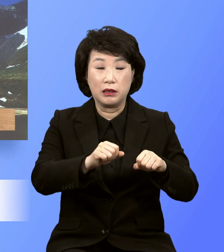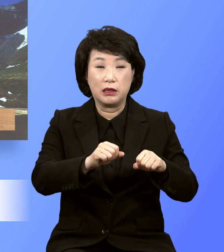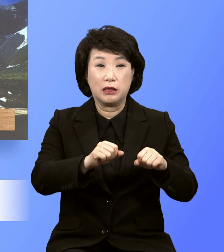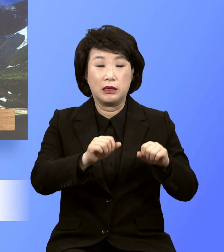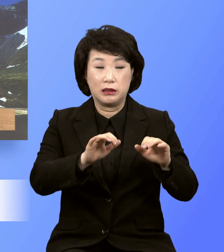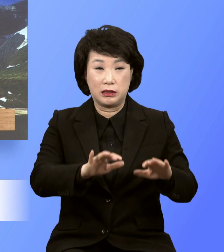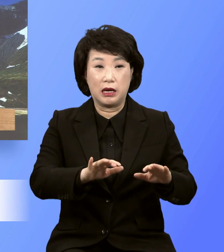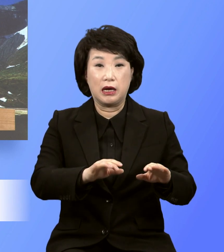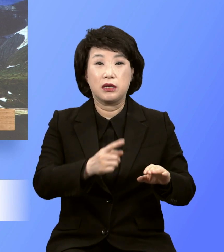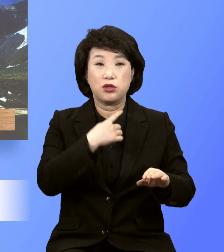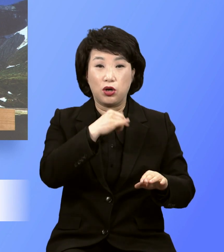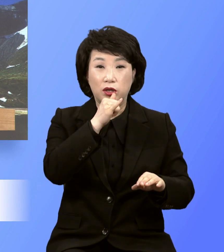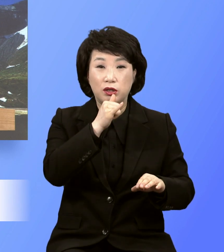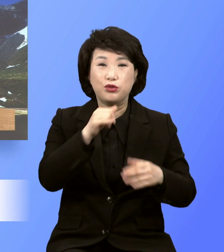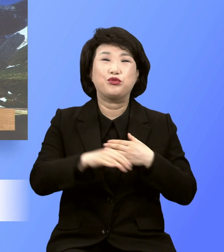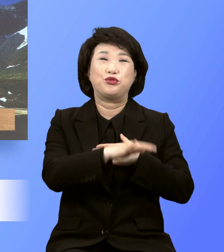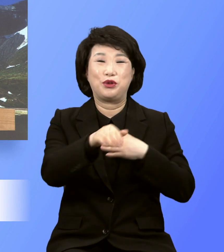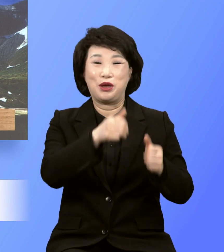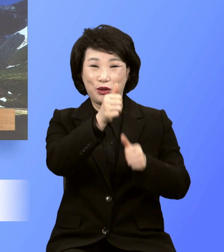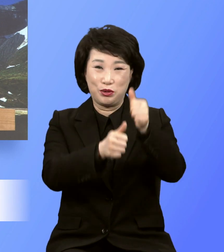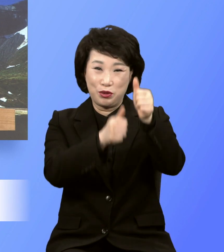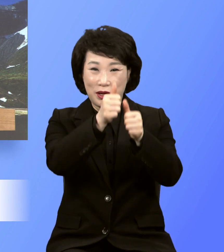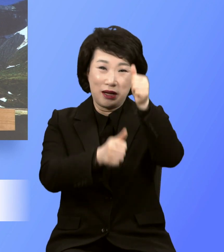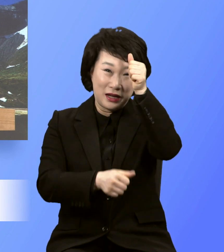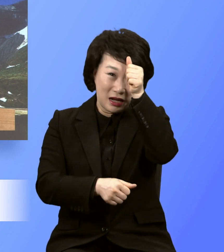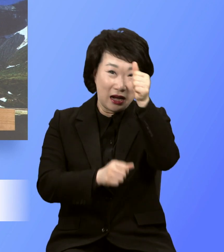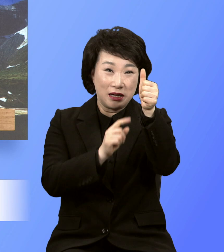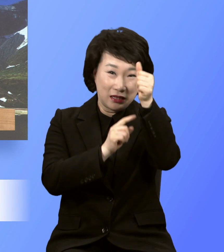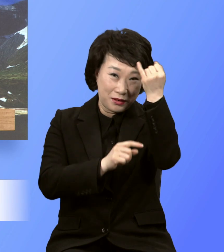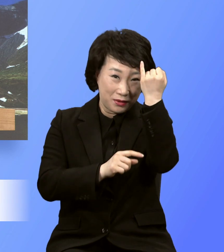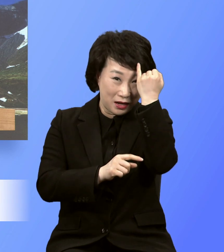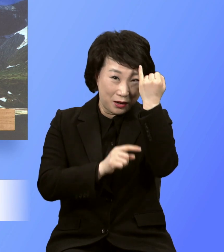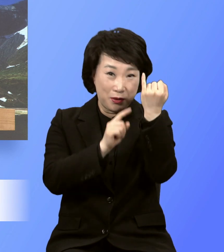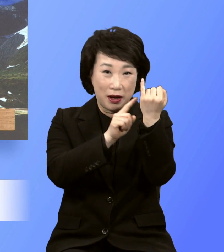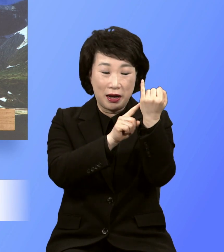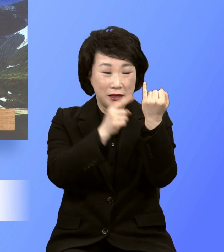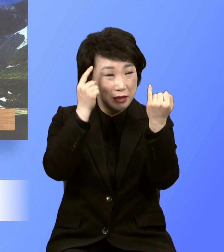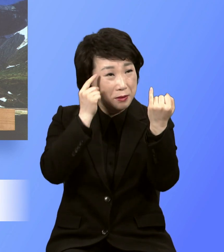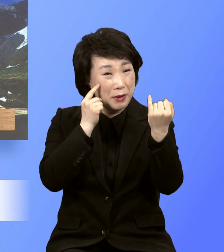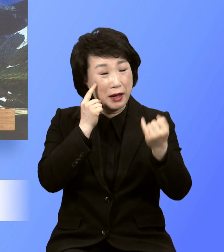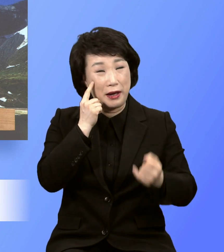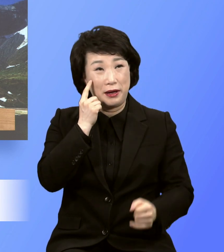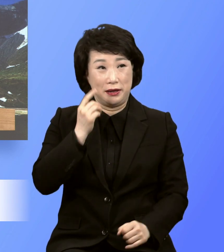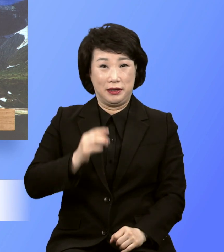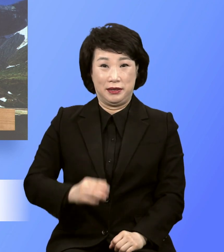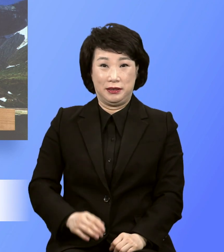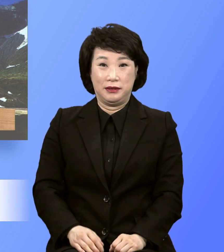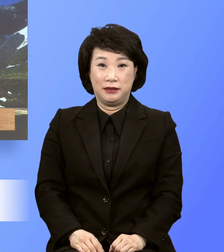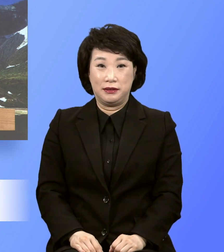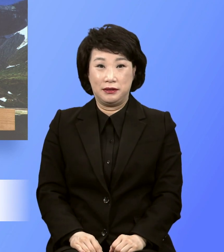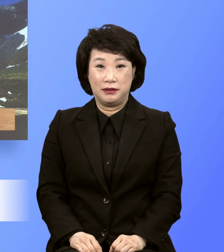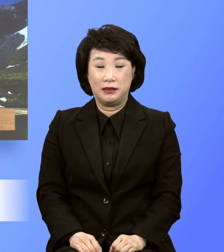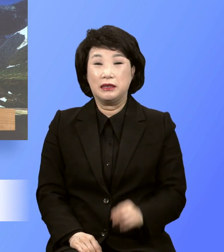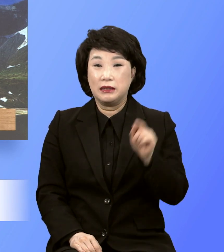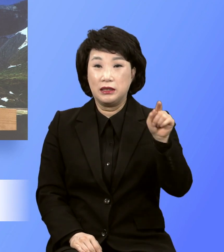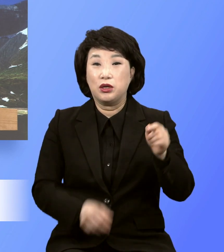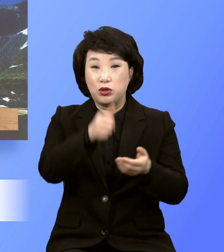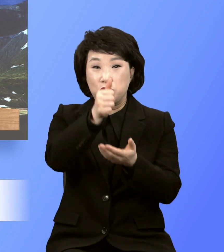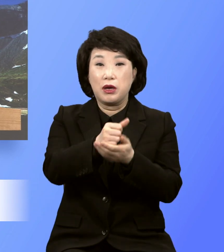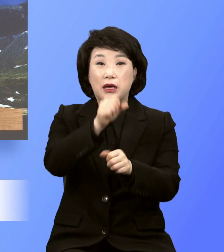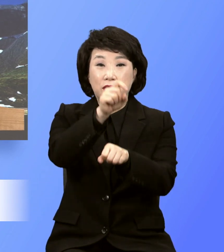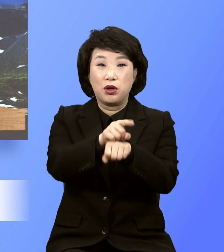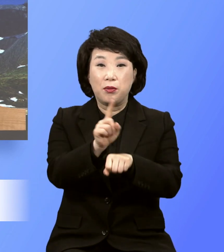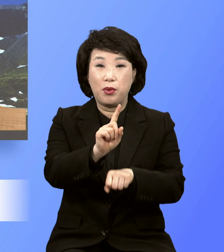아주 한 우리 조상 아담과 하와를 가만히 바라보면서 그